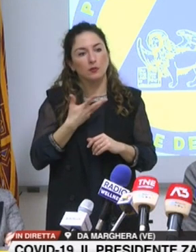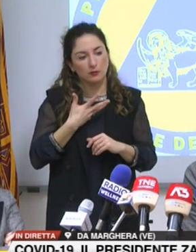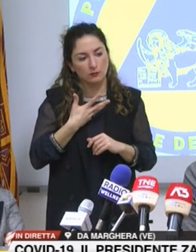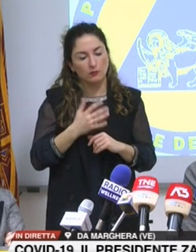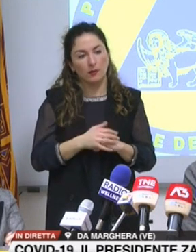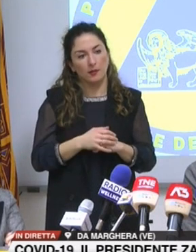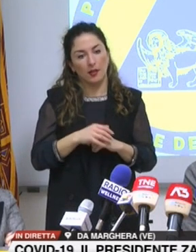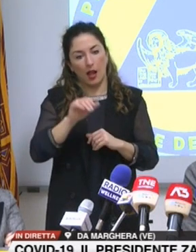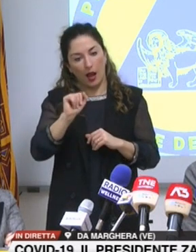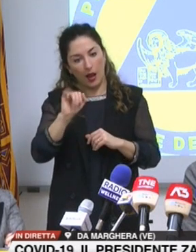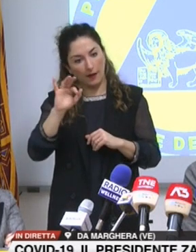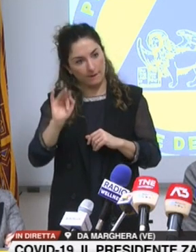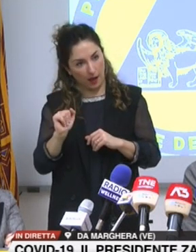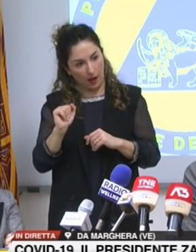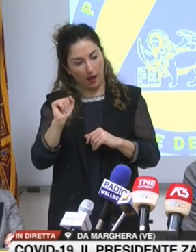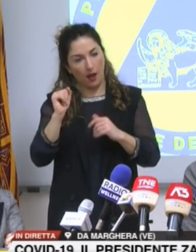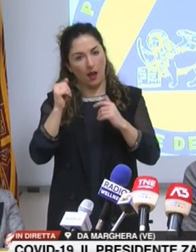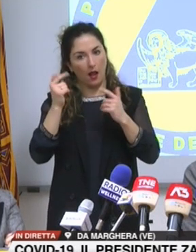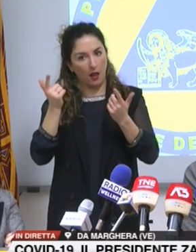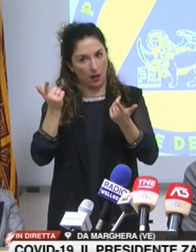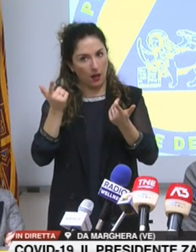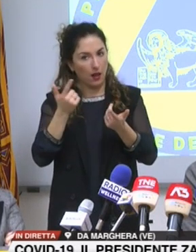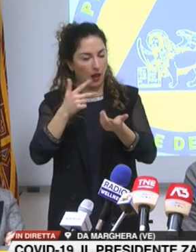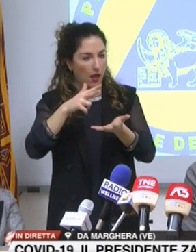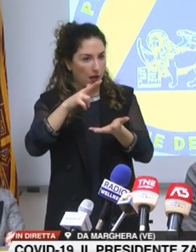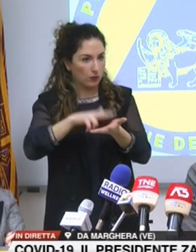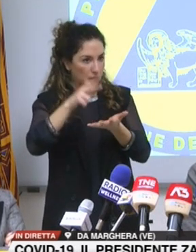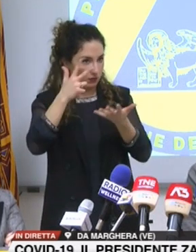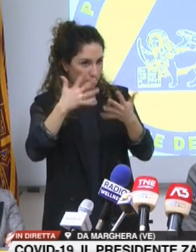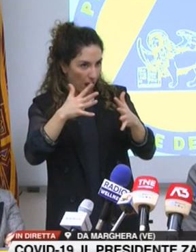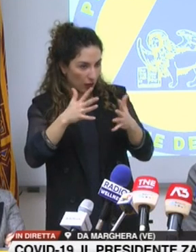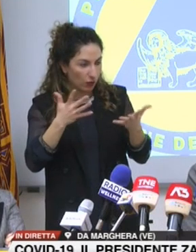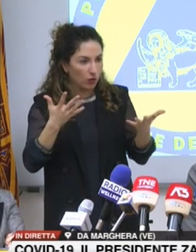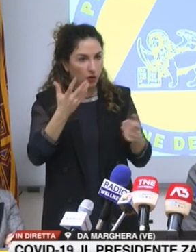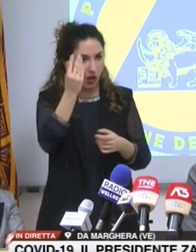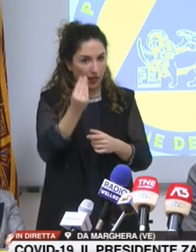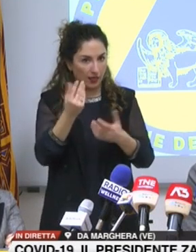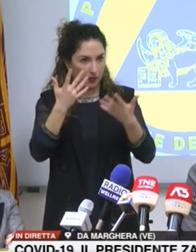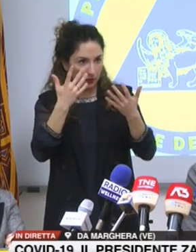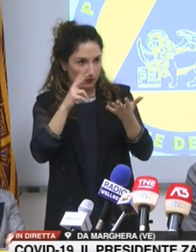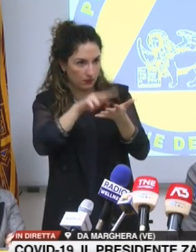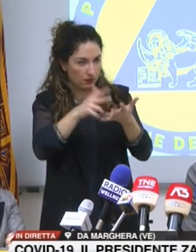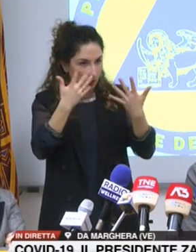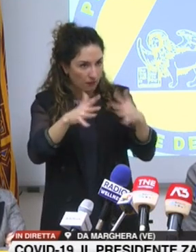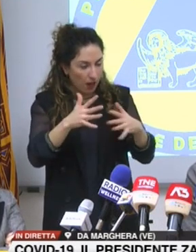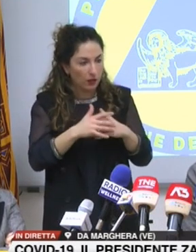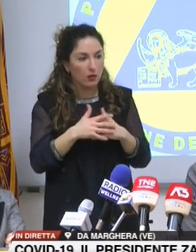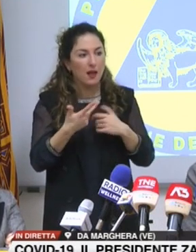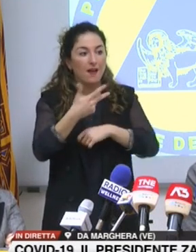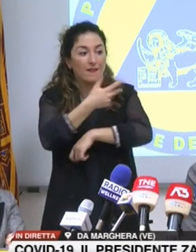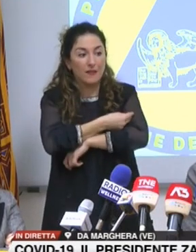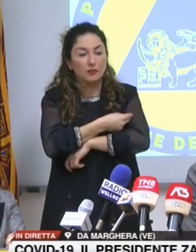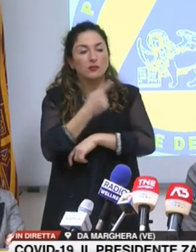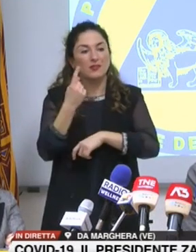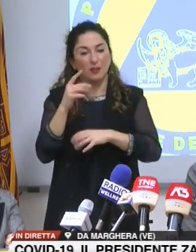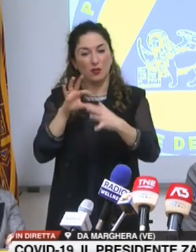italiani con AIFA, hanno dato queste autorizzazioni. Dopodiché, quando parliamo del vaccino per il